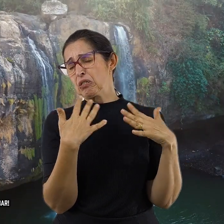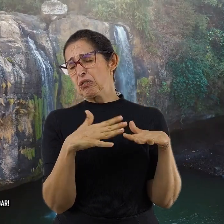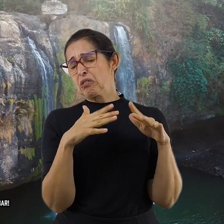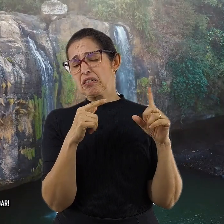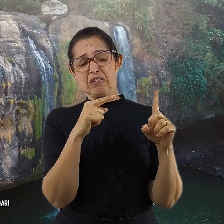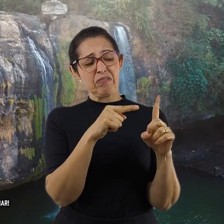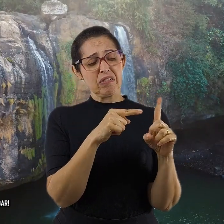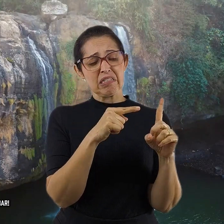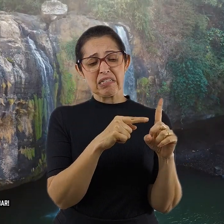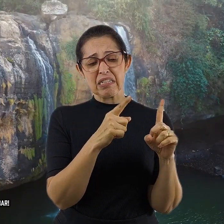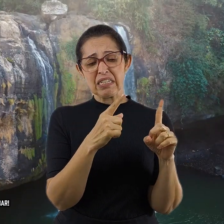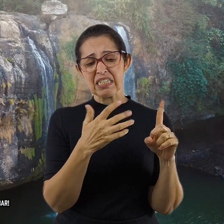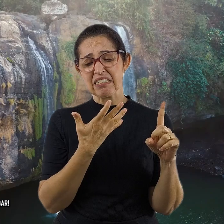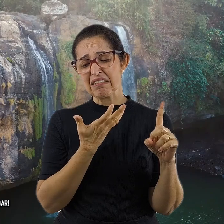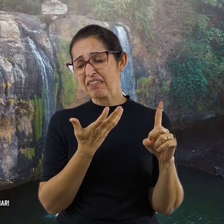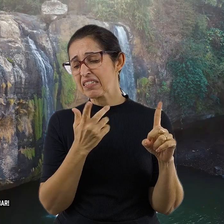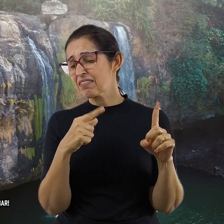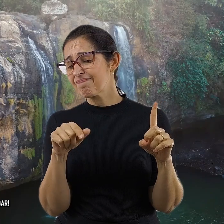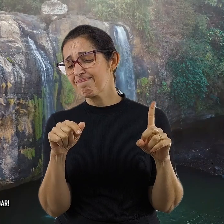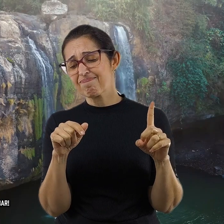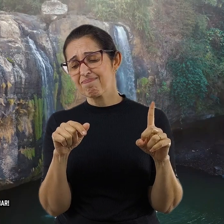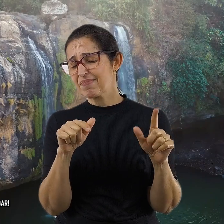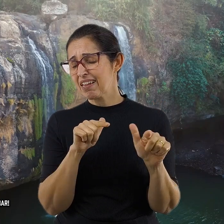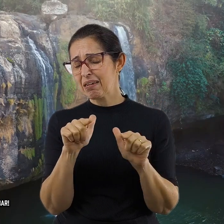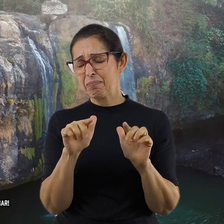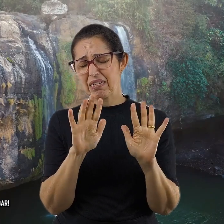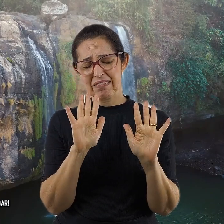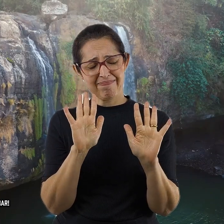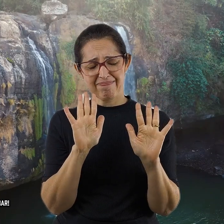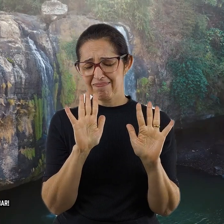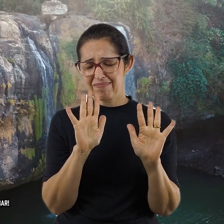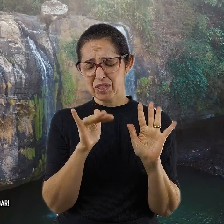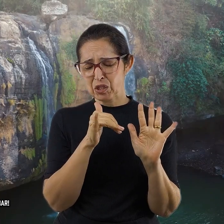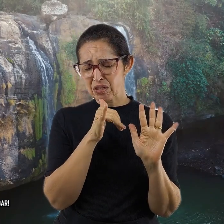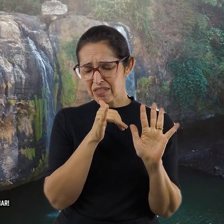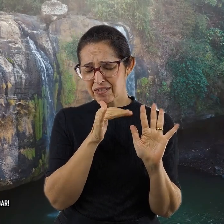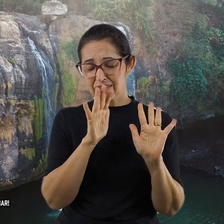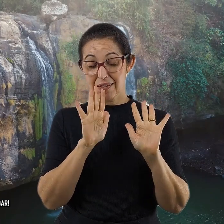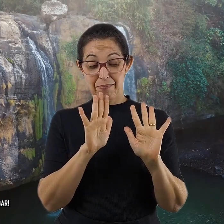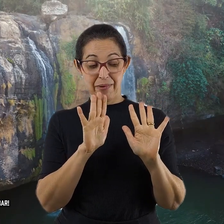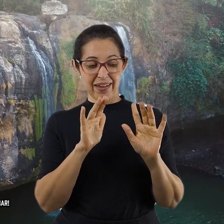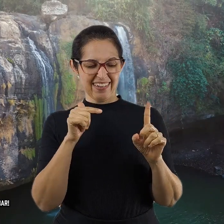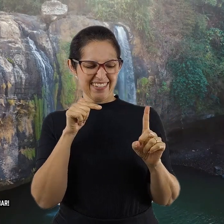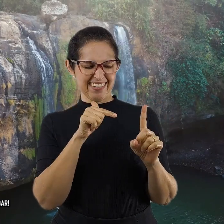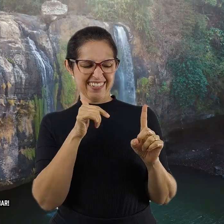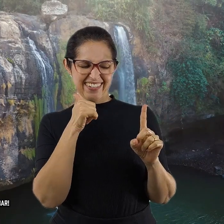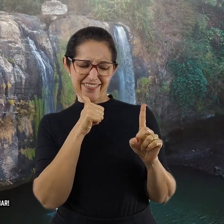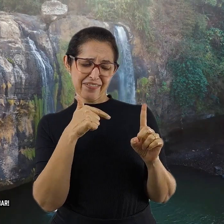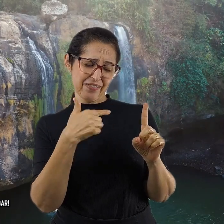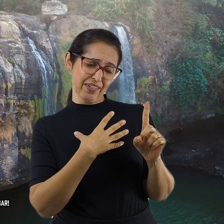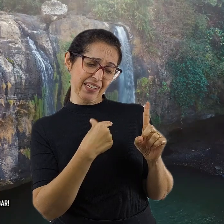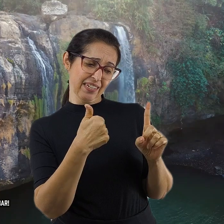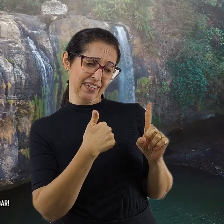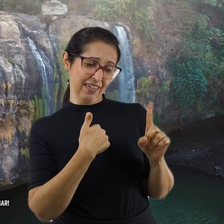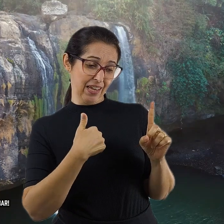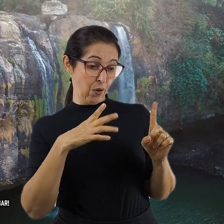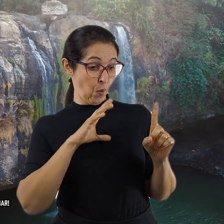Não sentes ânimo nem para trabalhar. Mas eu te digo, minha filha, nesta noite o meu